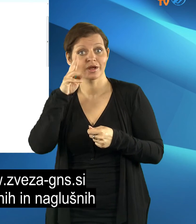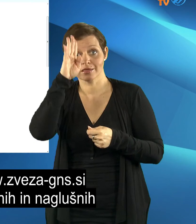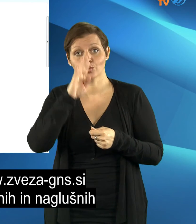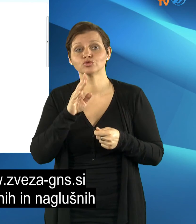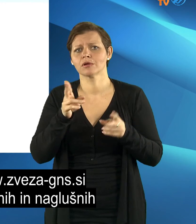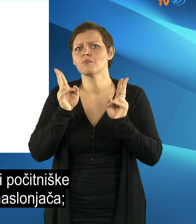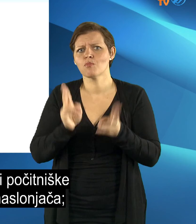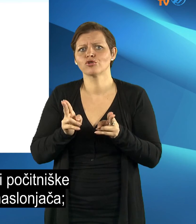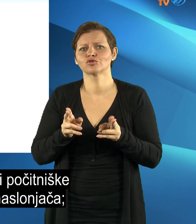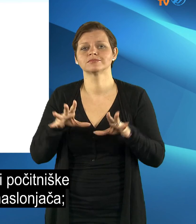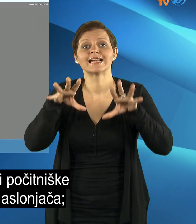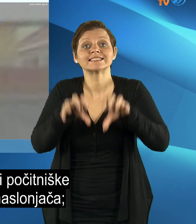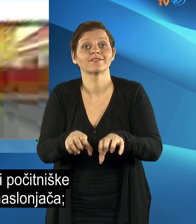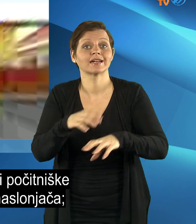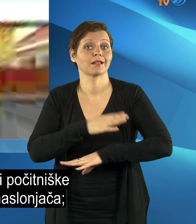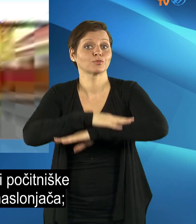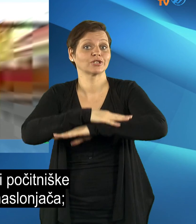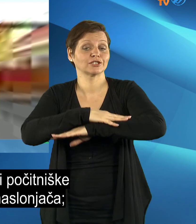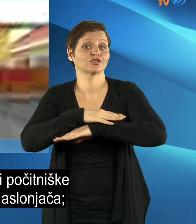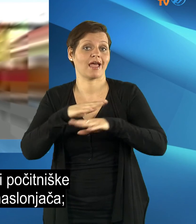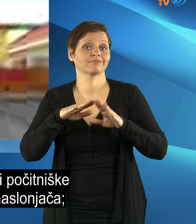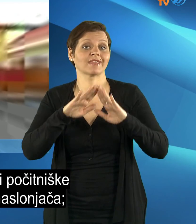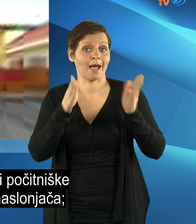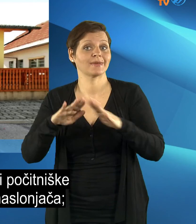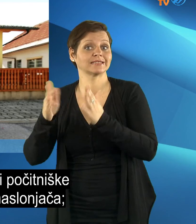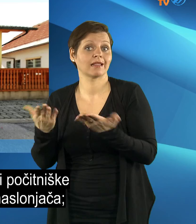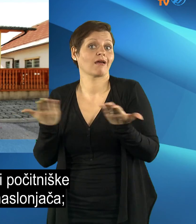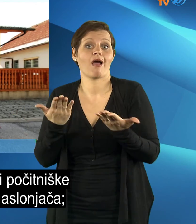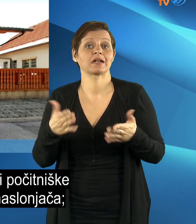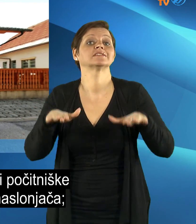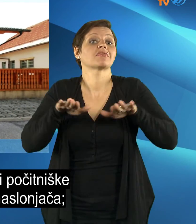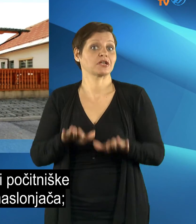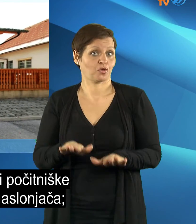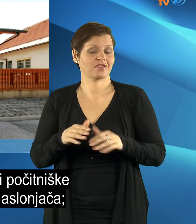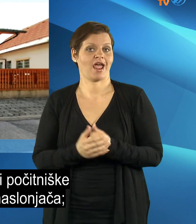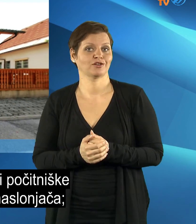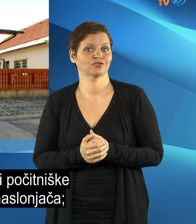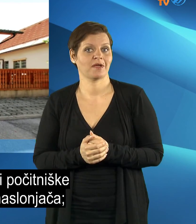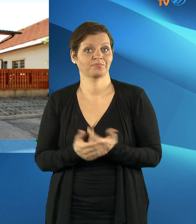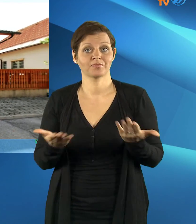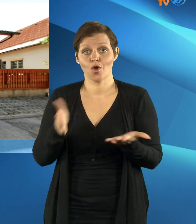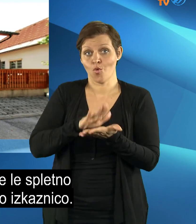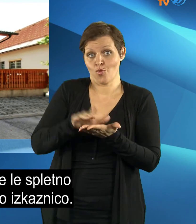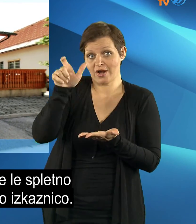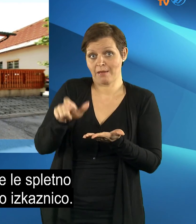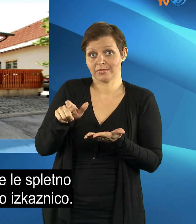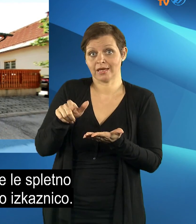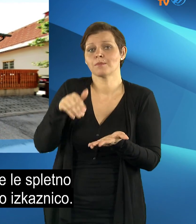www.zveza-gns.si imajo člani društev gluhih in naglušnih možnost rezervirati počitniške kapacitete kar iz